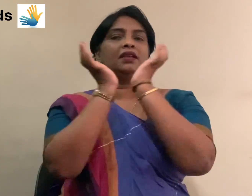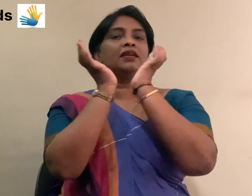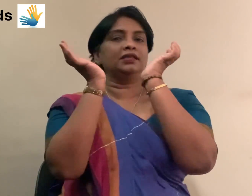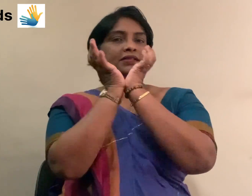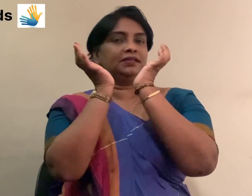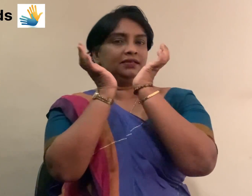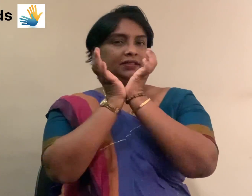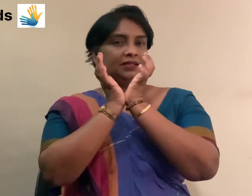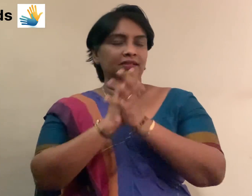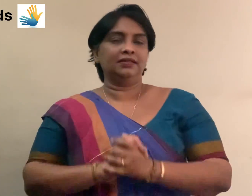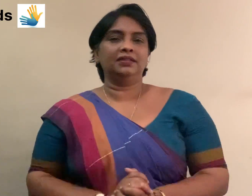ගස්.